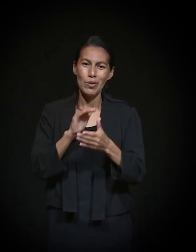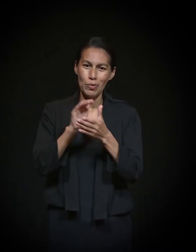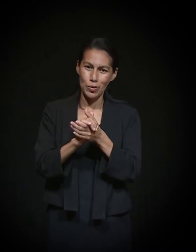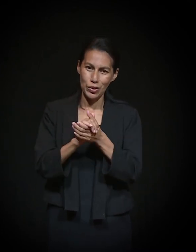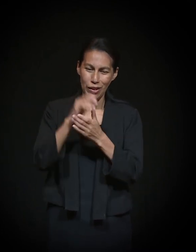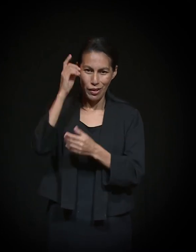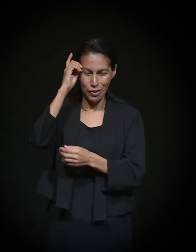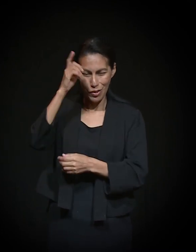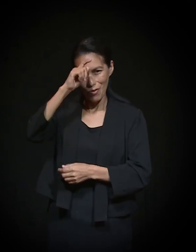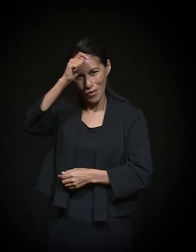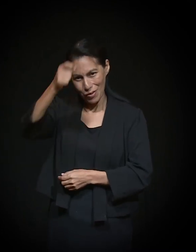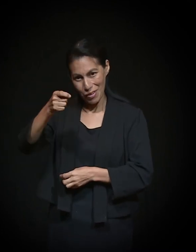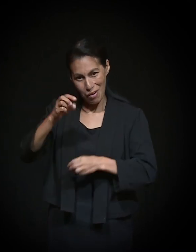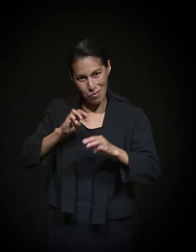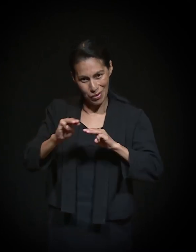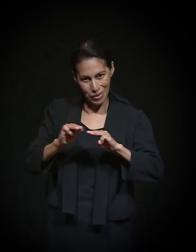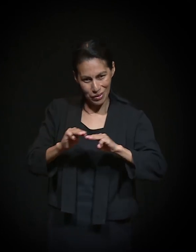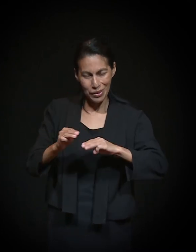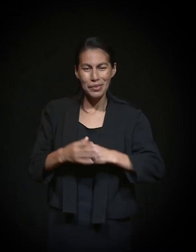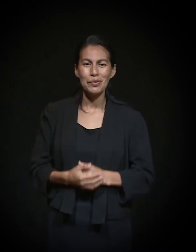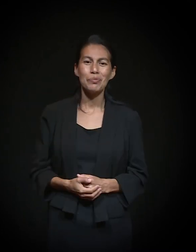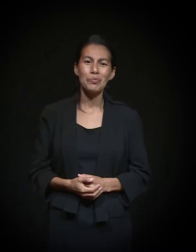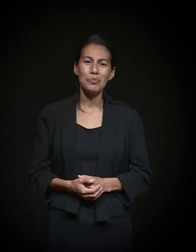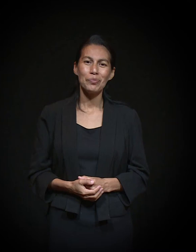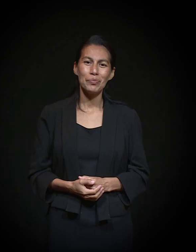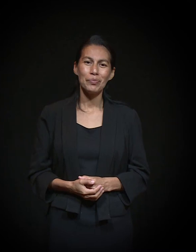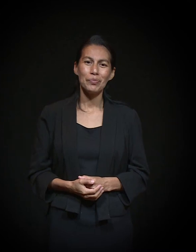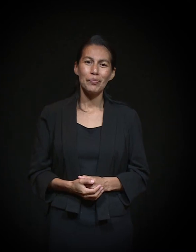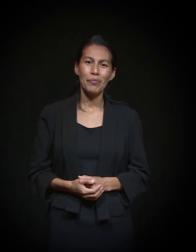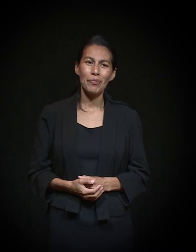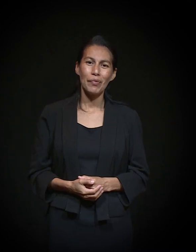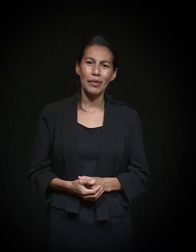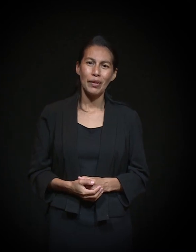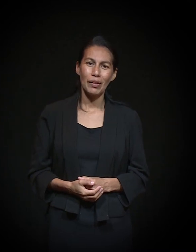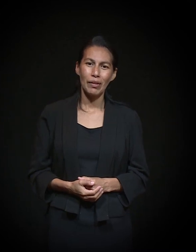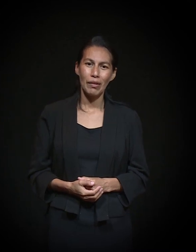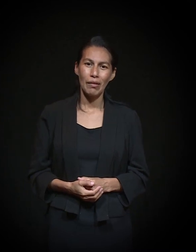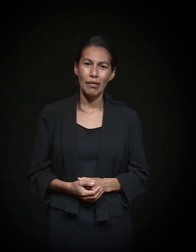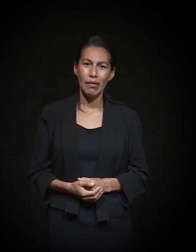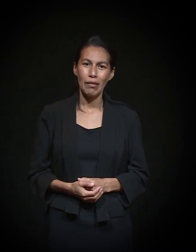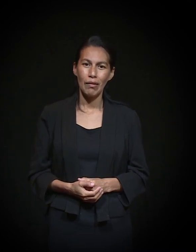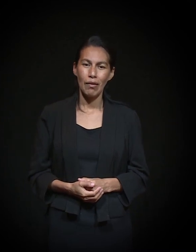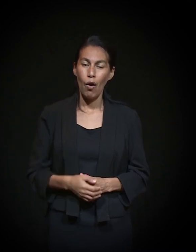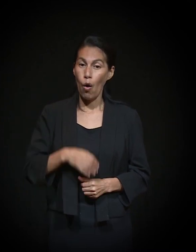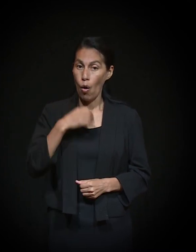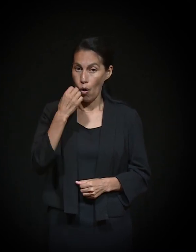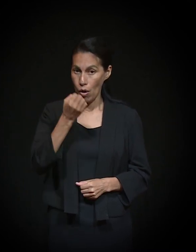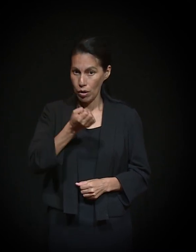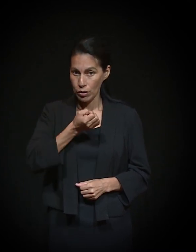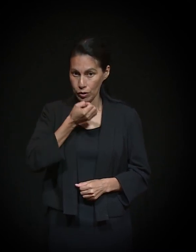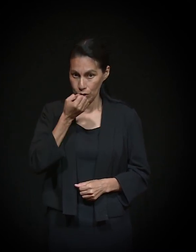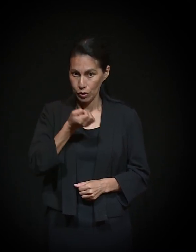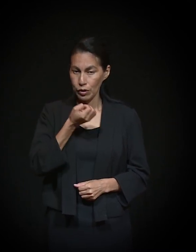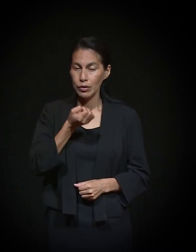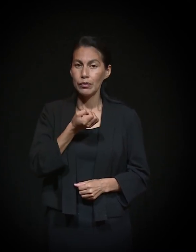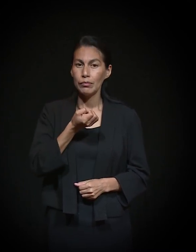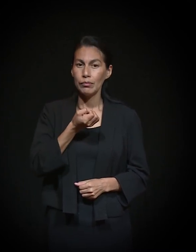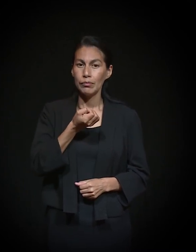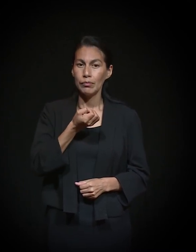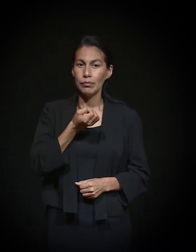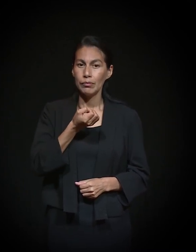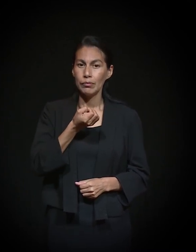su ministerio. Por el otro lado, también tenemos algunas